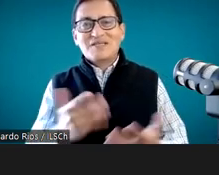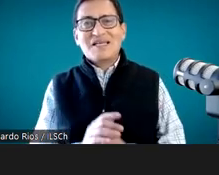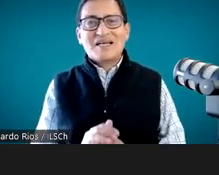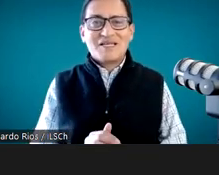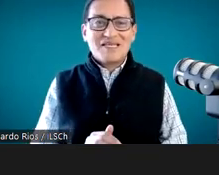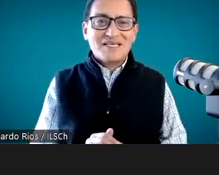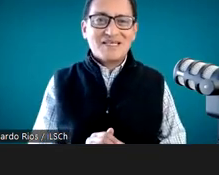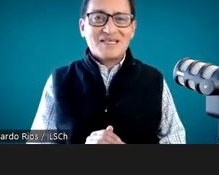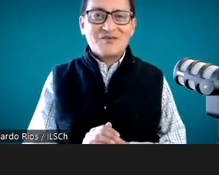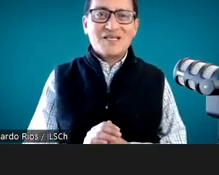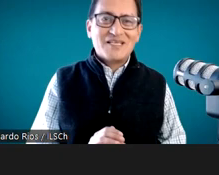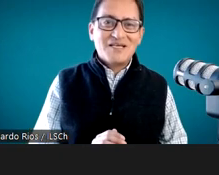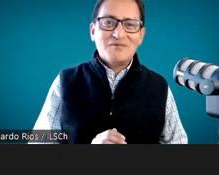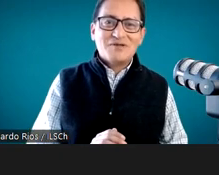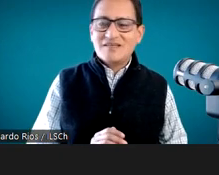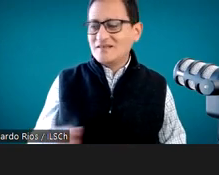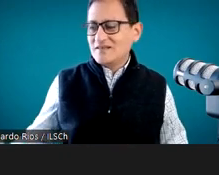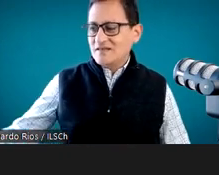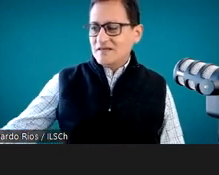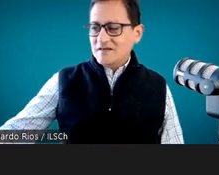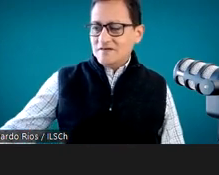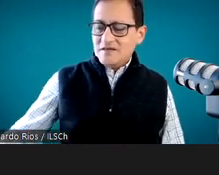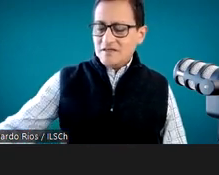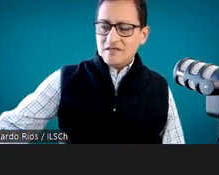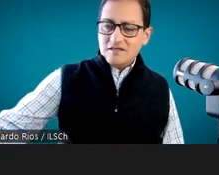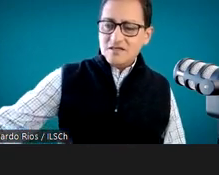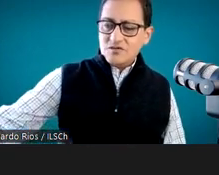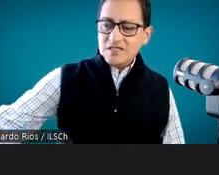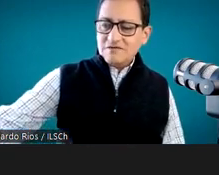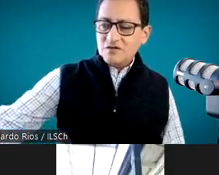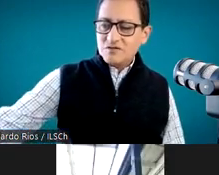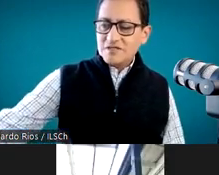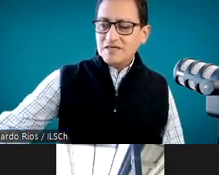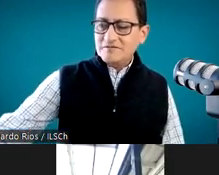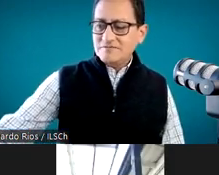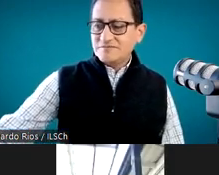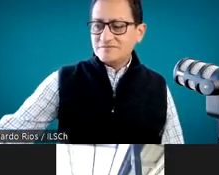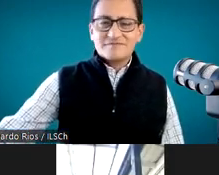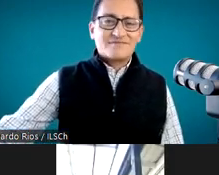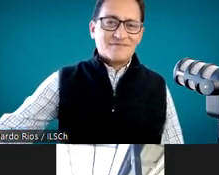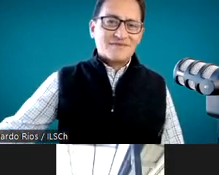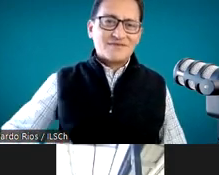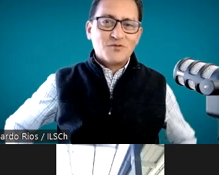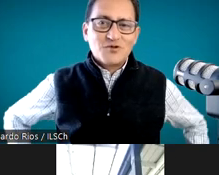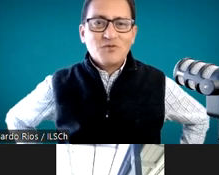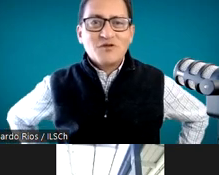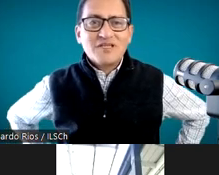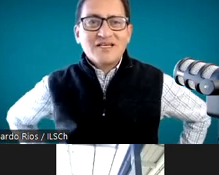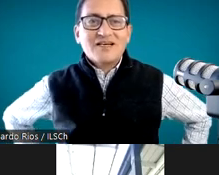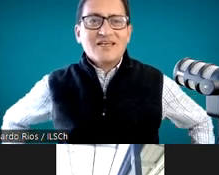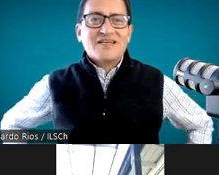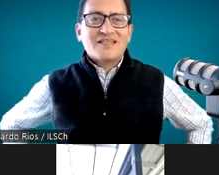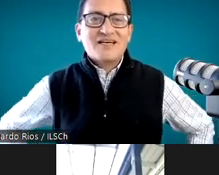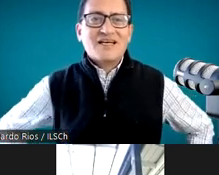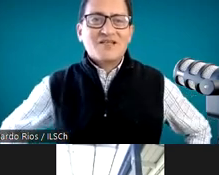Va a depender también de las herramientas que logre adquirir, porque dentro del trabajo social, como su nombre lo